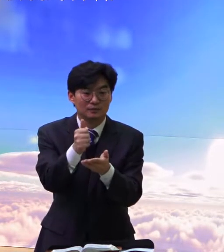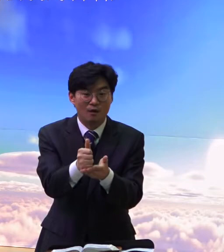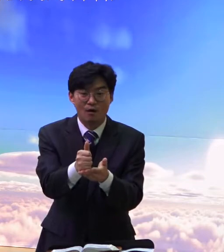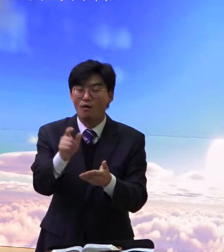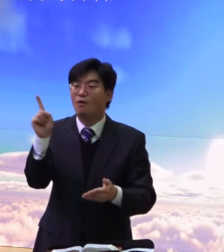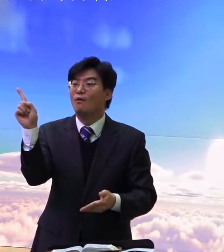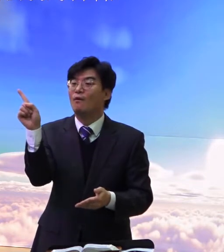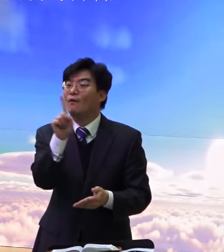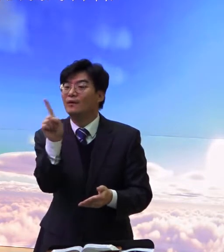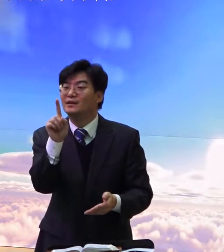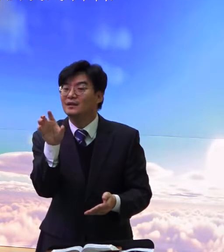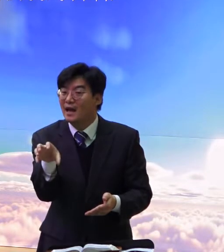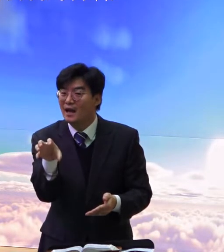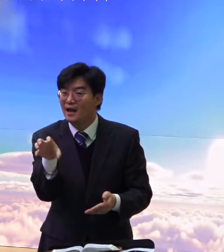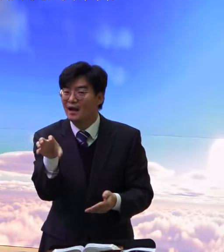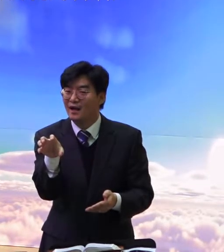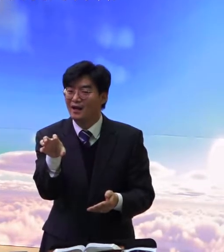어디에